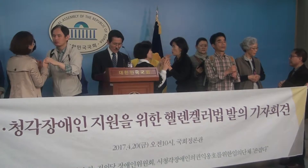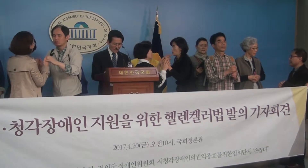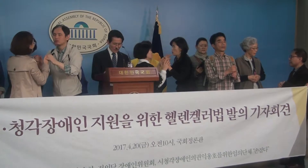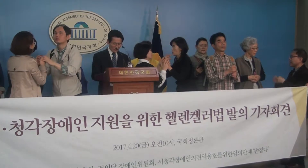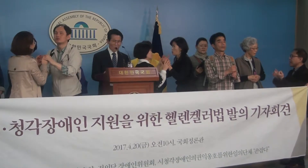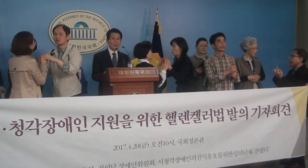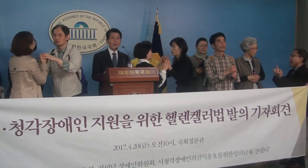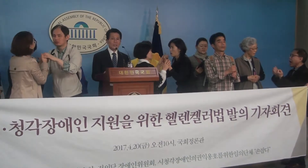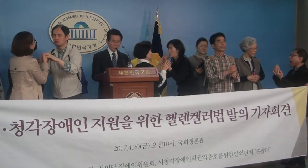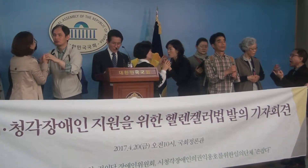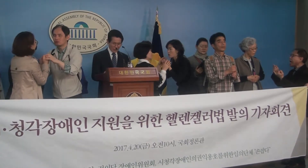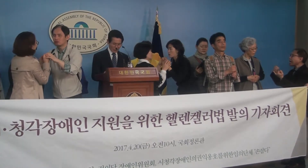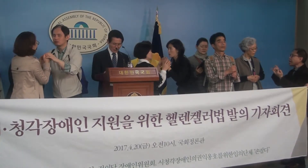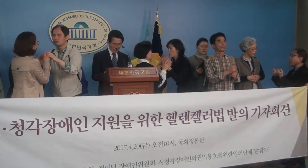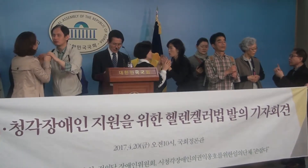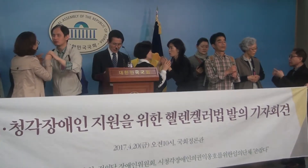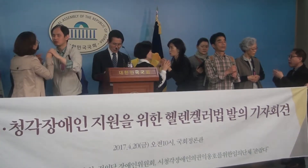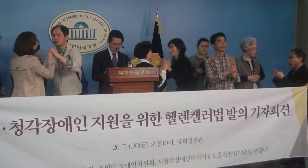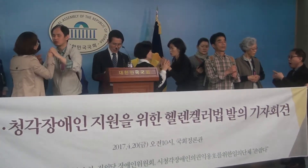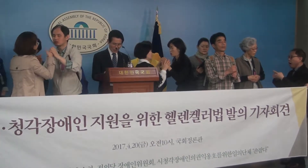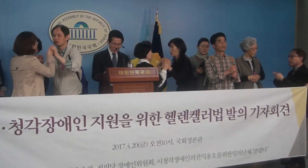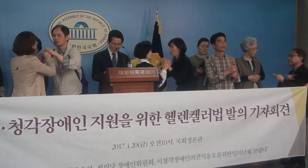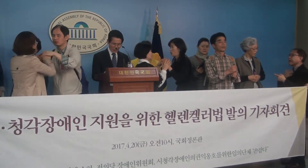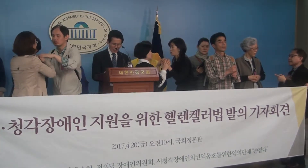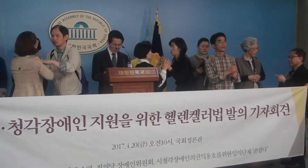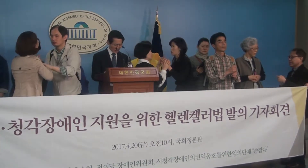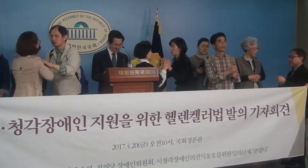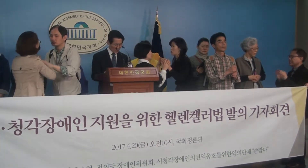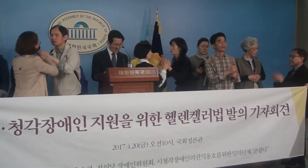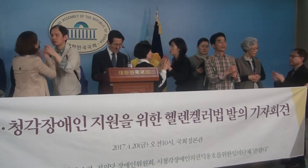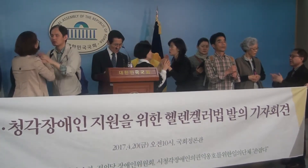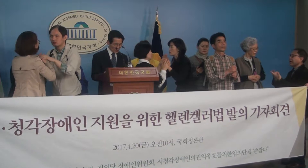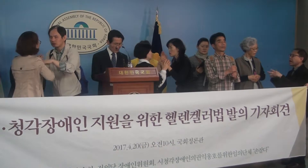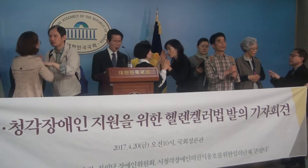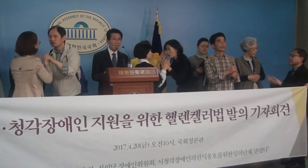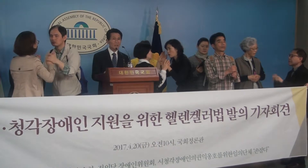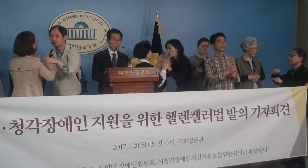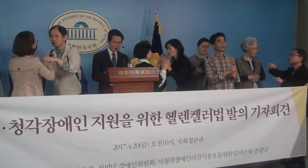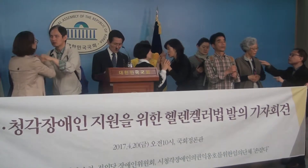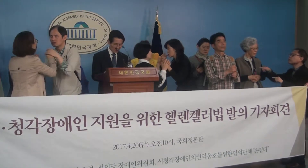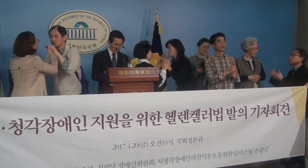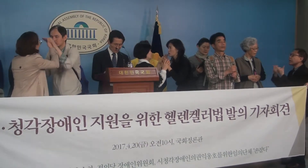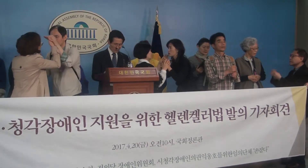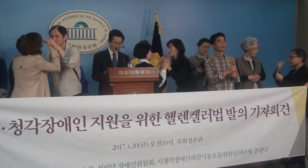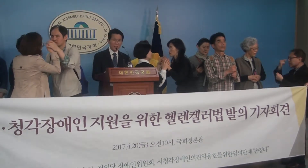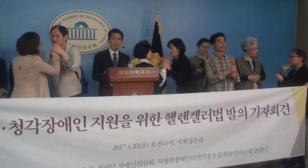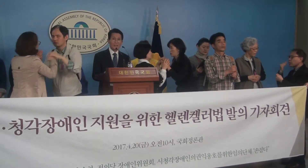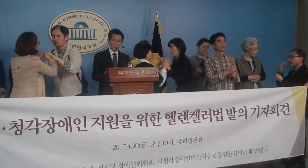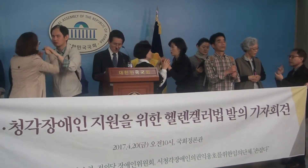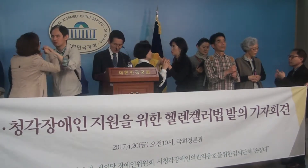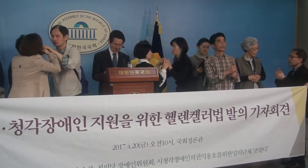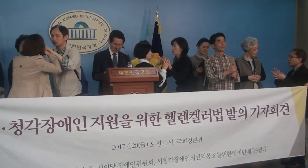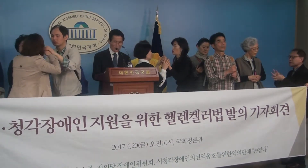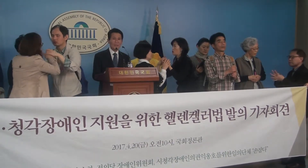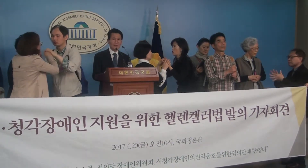헬런 켈러에 대해서 모두가 알지만 정작 우리와 함께 이 시대를 살아가고 있는 우리 곁의 헬런 켈러에 대한